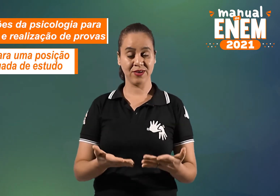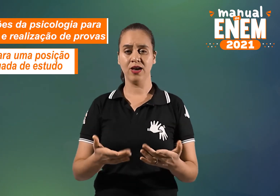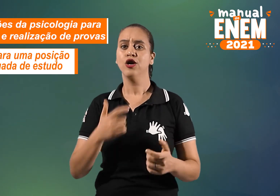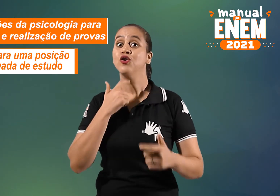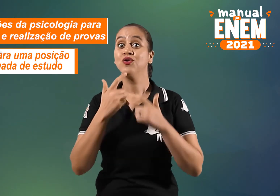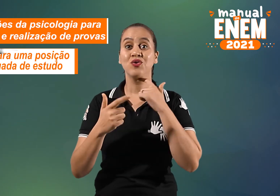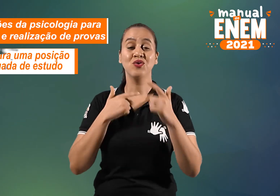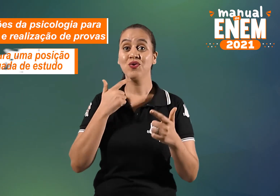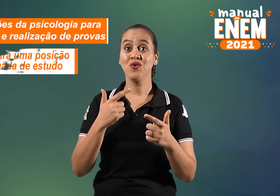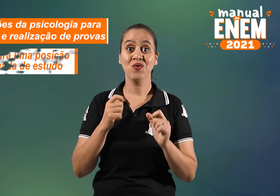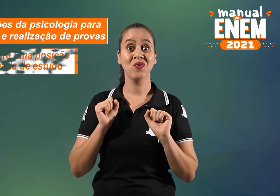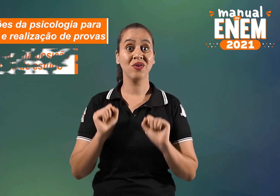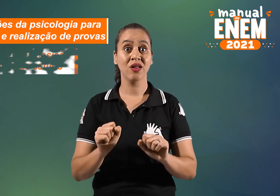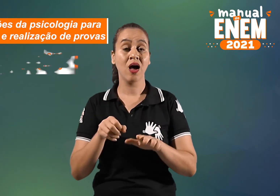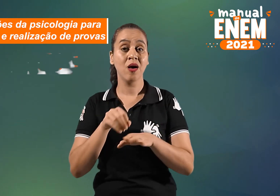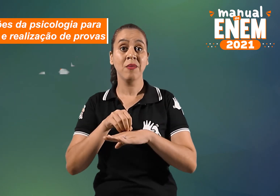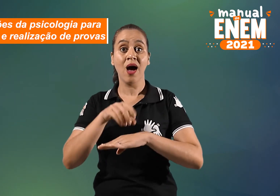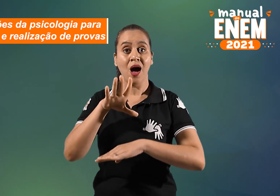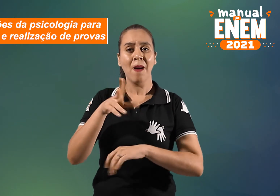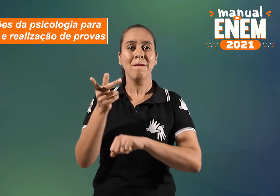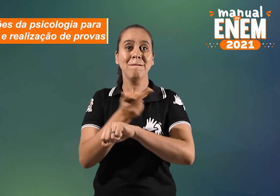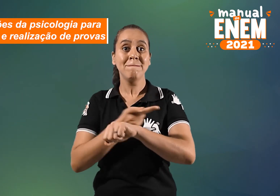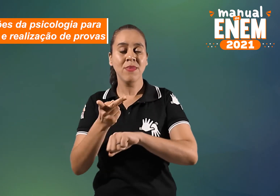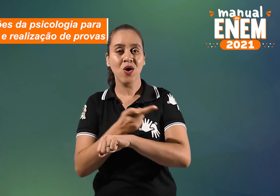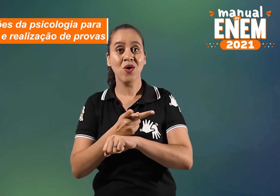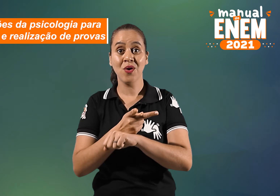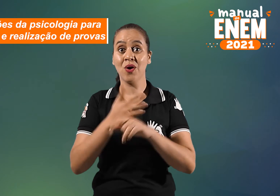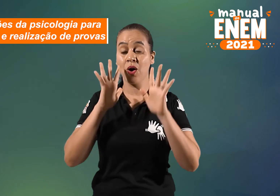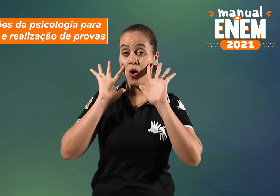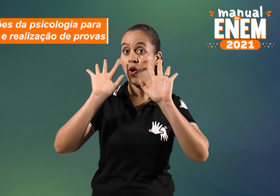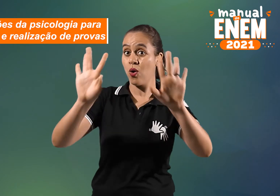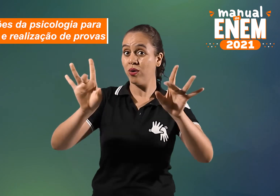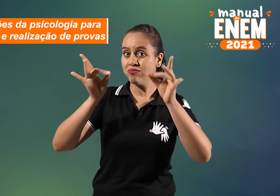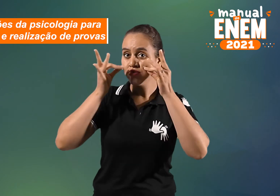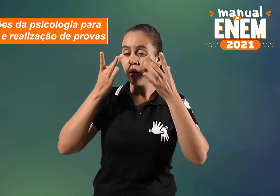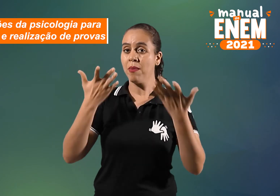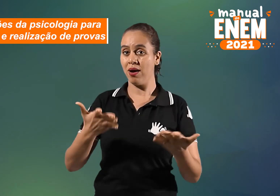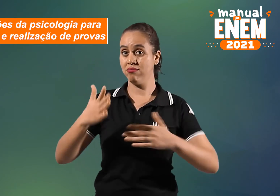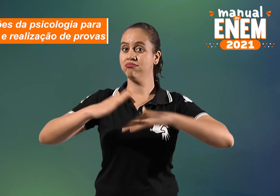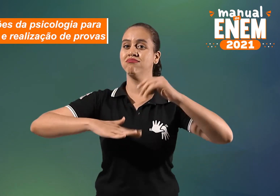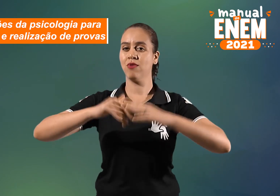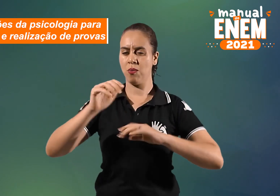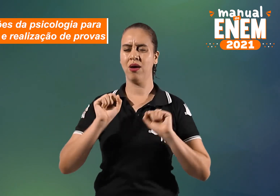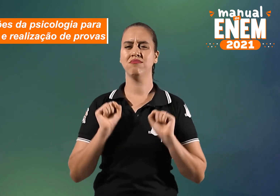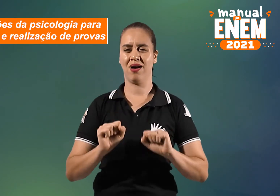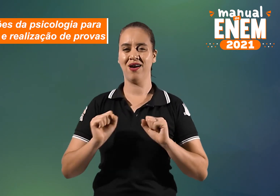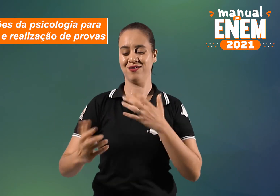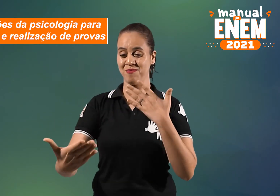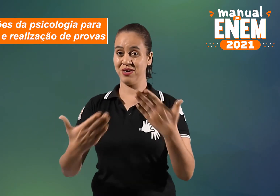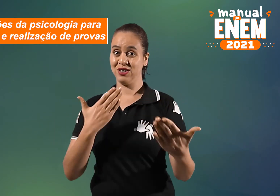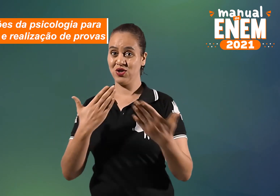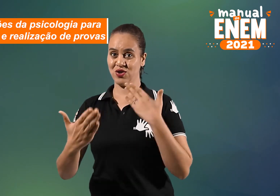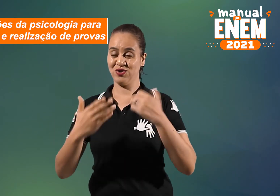a alguma dessas dicas apresentadas, a sugestão é que você busque aí um atendimento com um profissional da